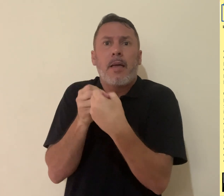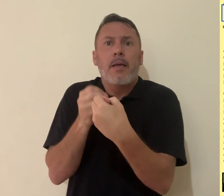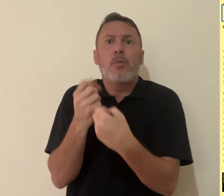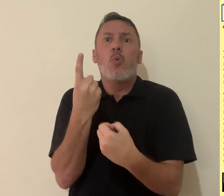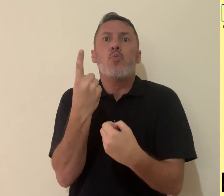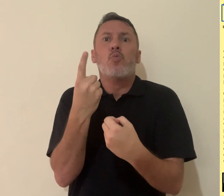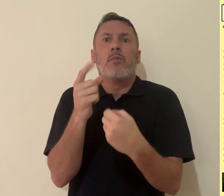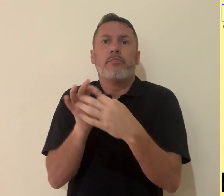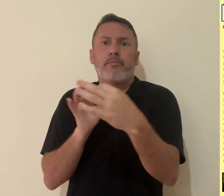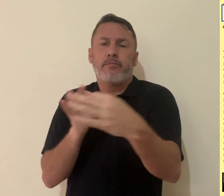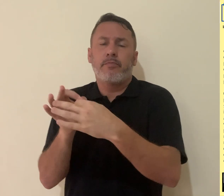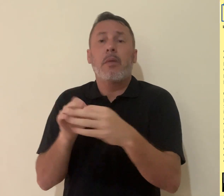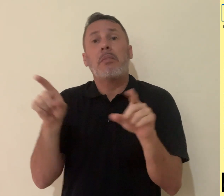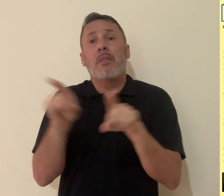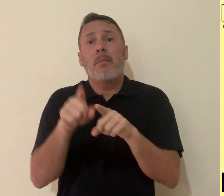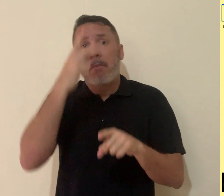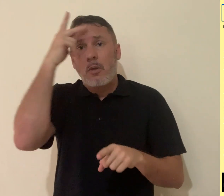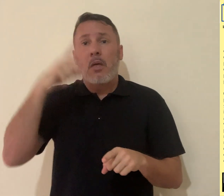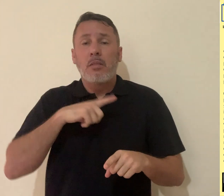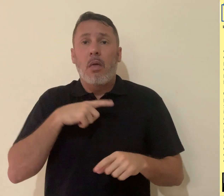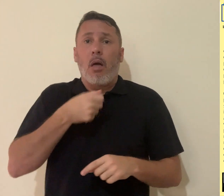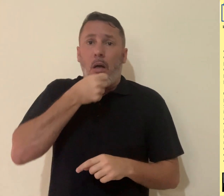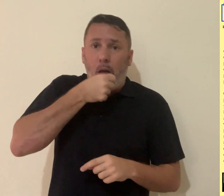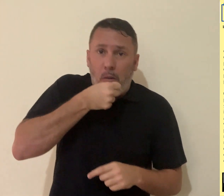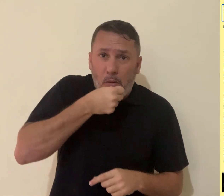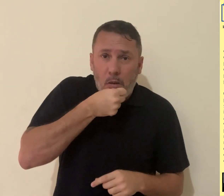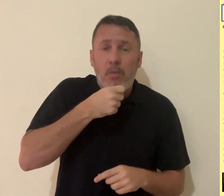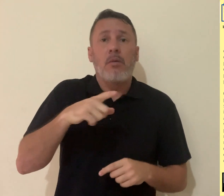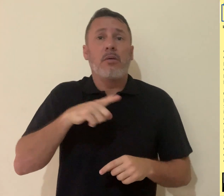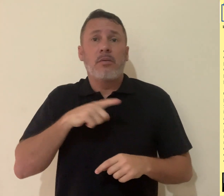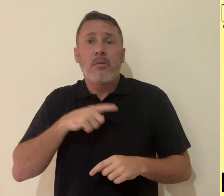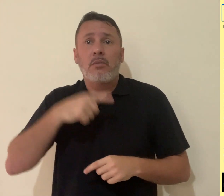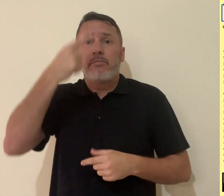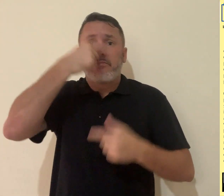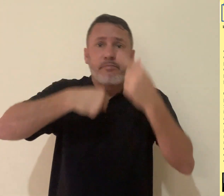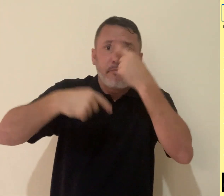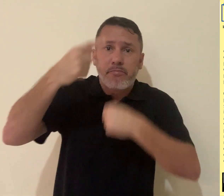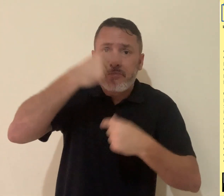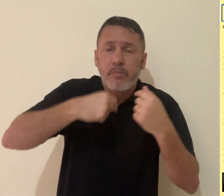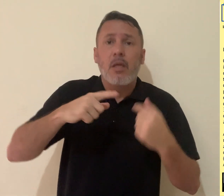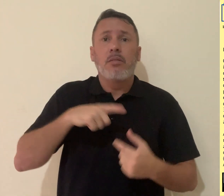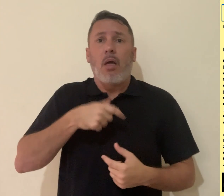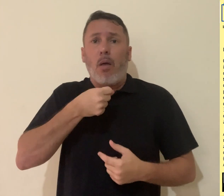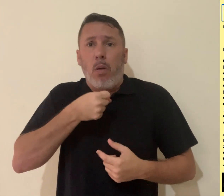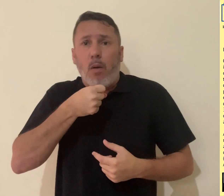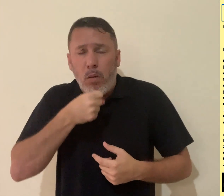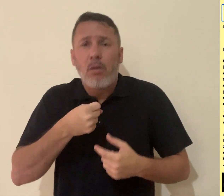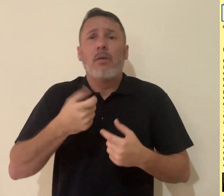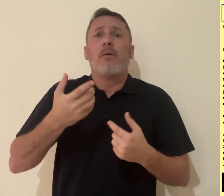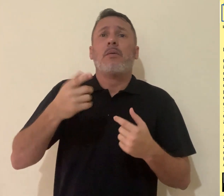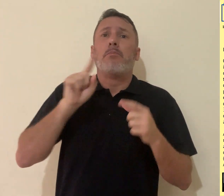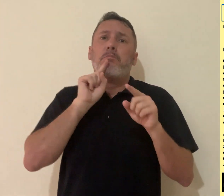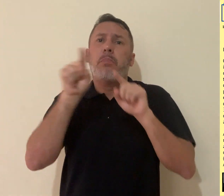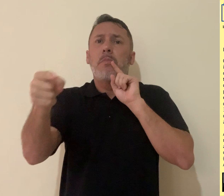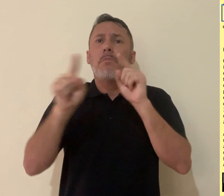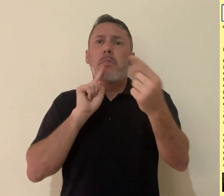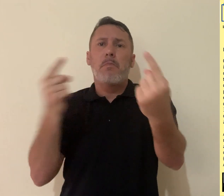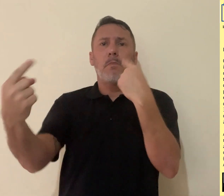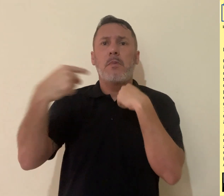por exemplo espirros tosse esse que estão em risco de serem expostas a gotículas respiratórias potencialmente